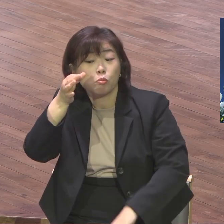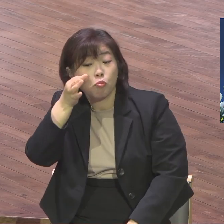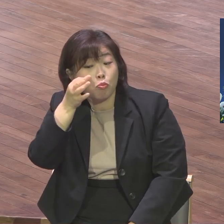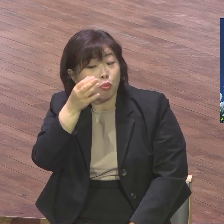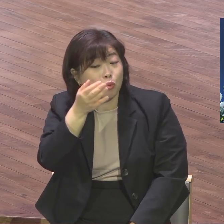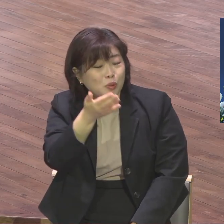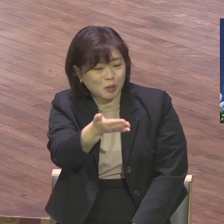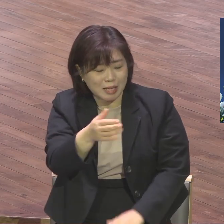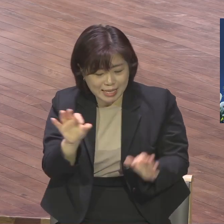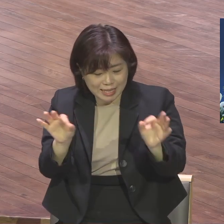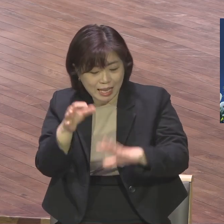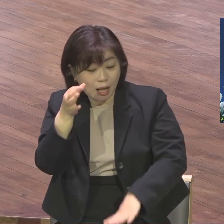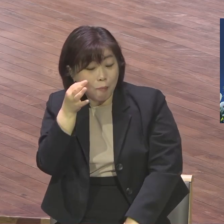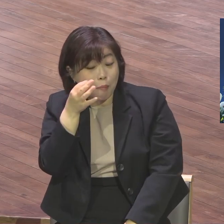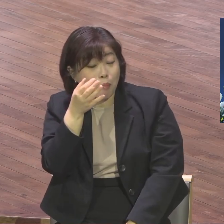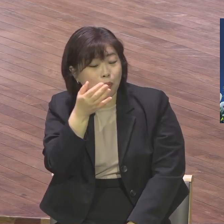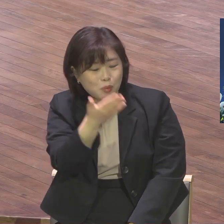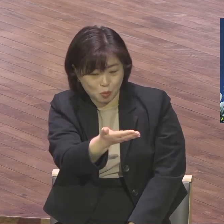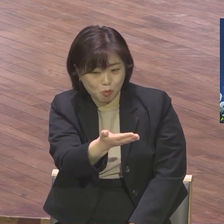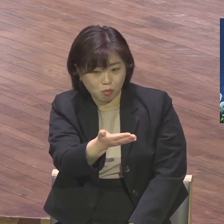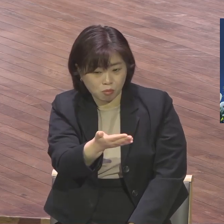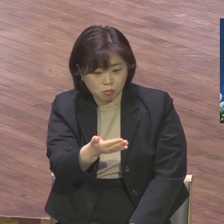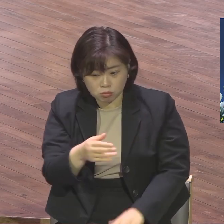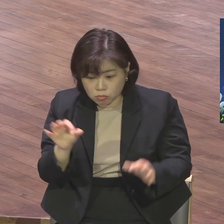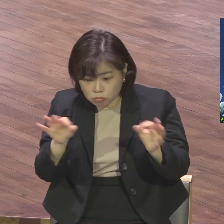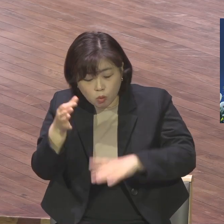모습을 보여주신 이유가 뭐냐?